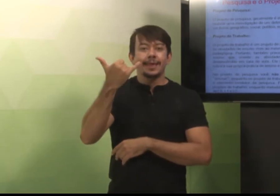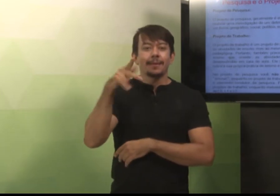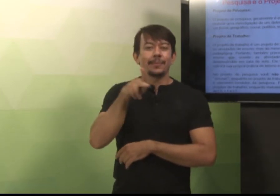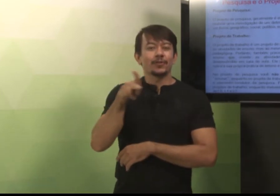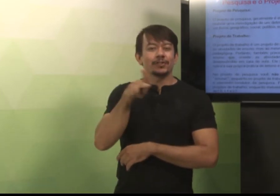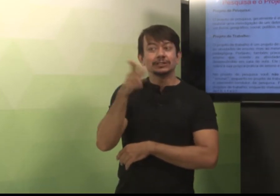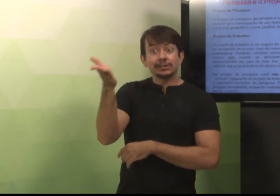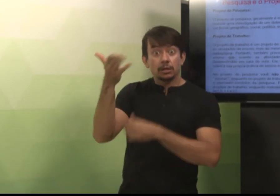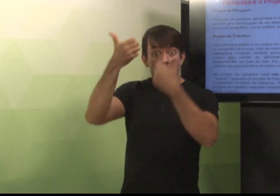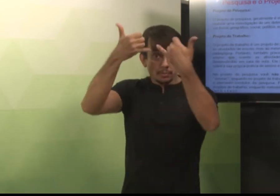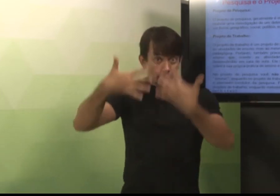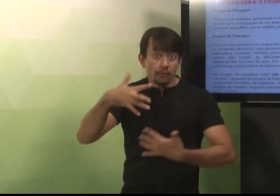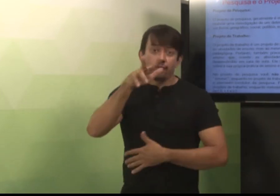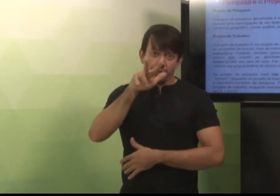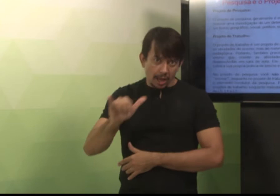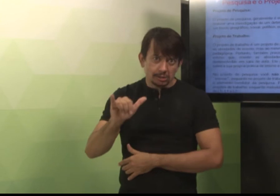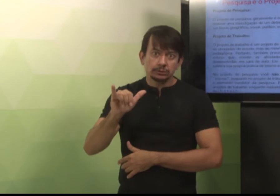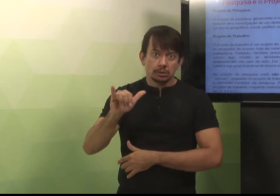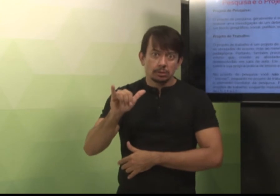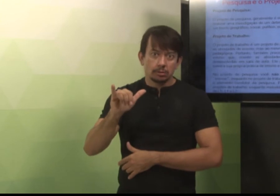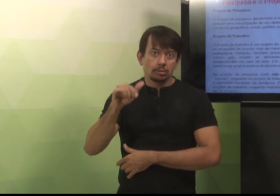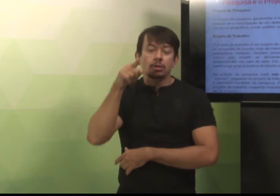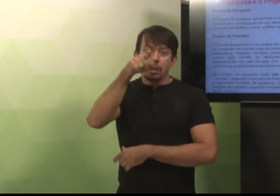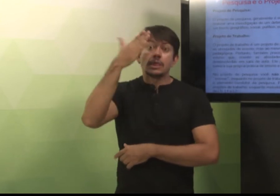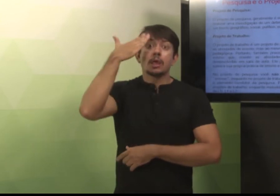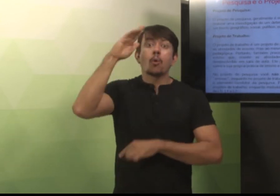Marisa, que explicará para vocês sobre isso.